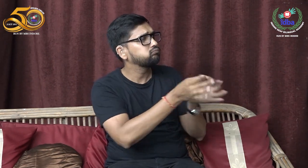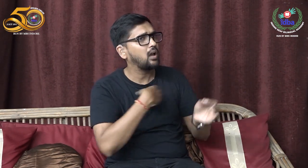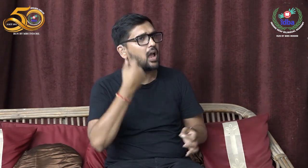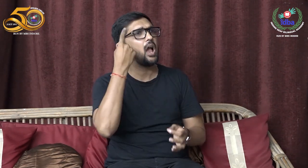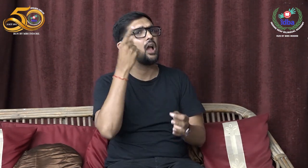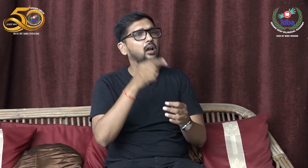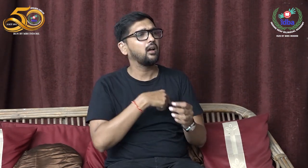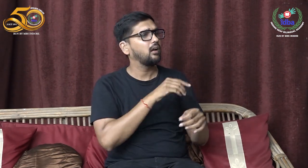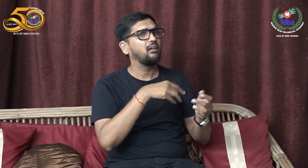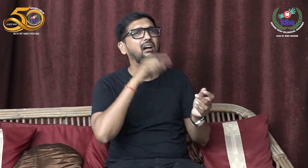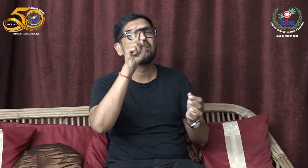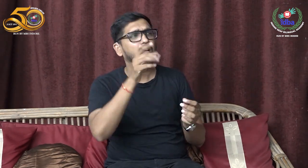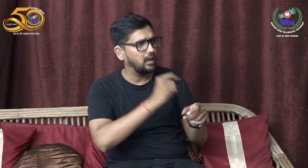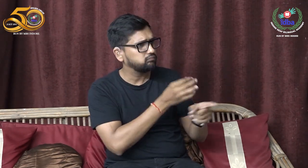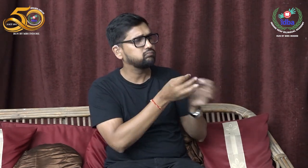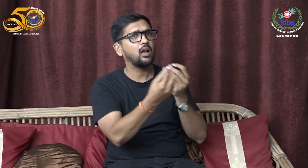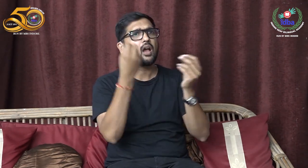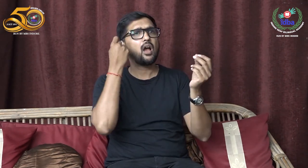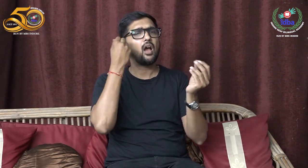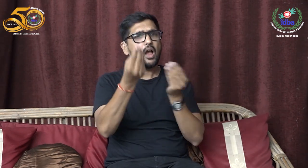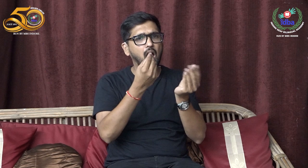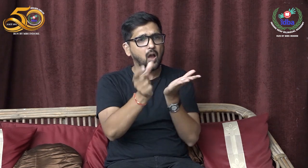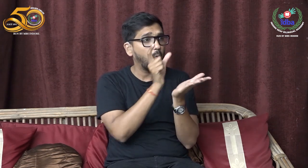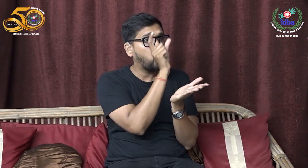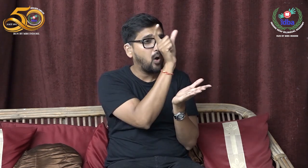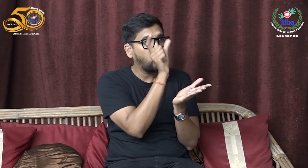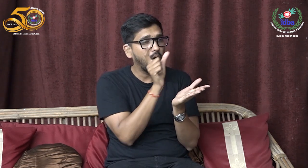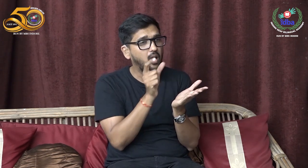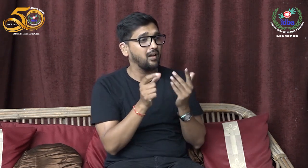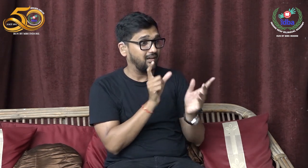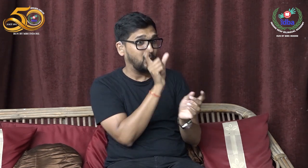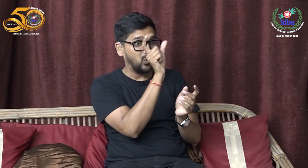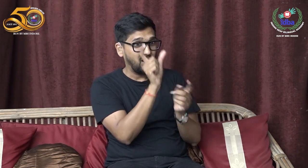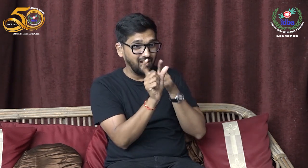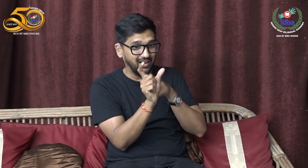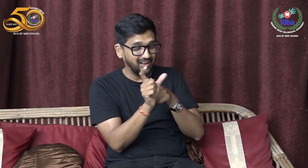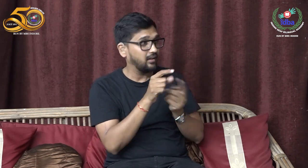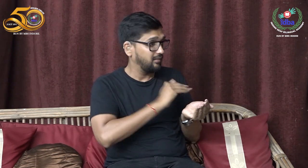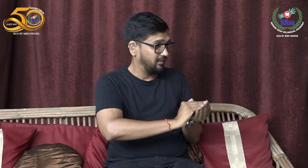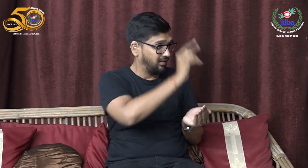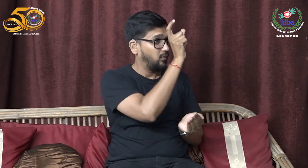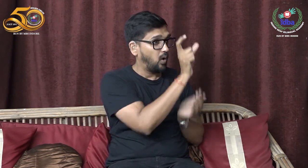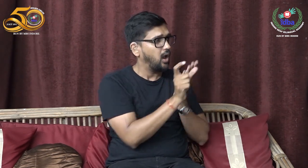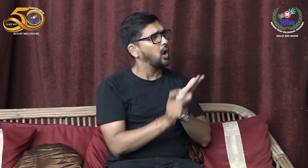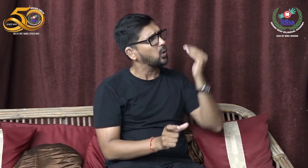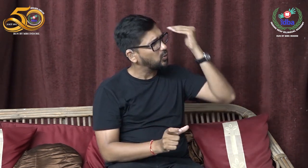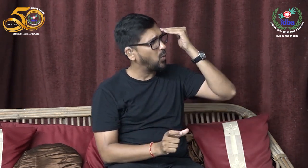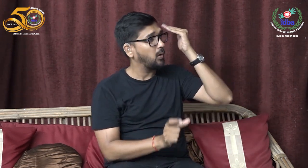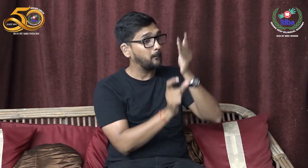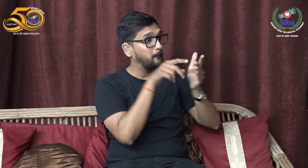मतलब क्या है। फिर टीचर भी मुझको बहुत अच्छे से एक्सप्लेन करती थी, तब मुझे समझ में आने लगा वर्ड टू वर्ड, बिल्कुल साइन में। जब मुझे पता